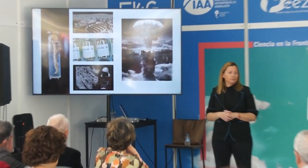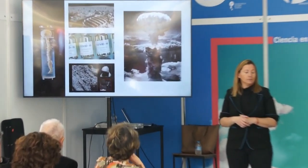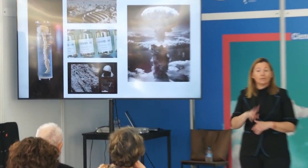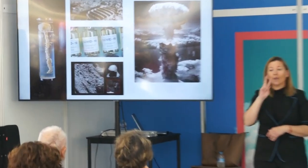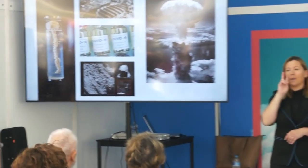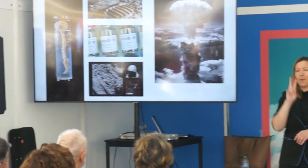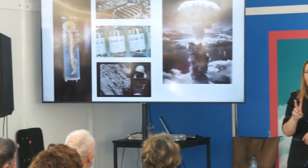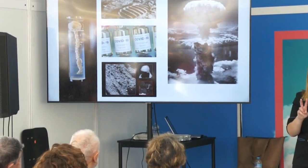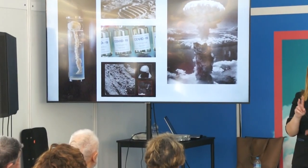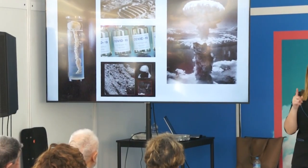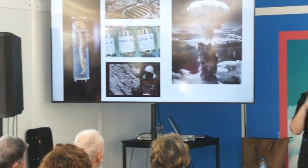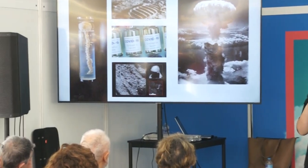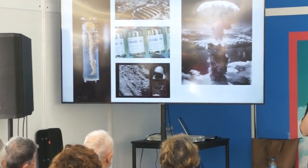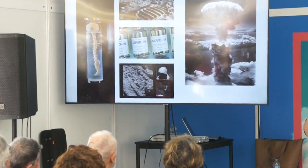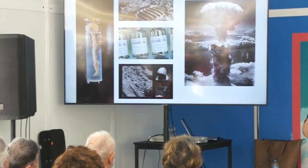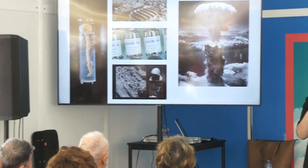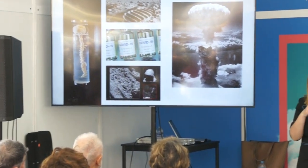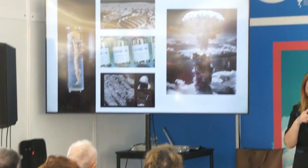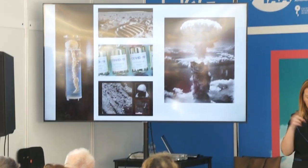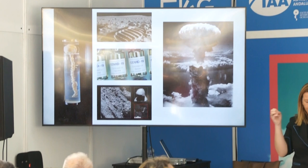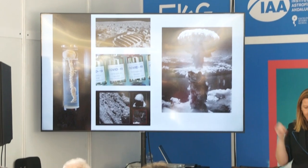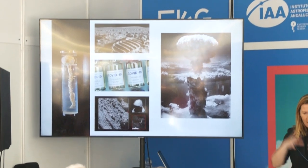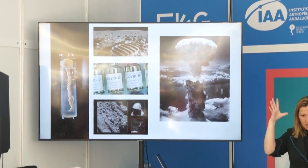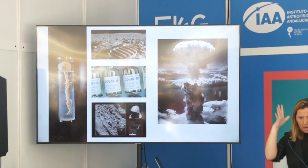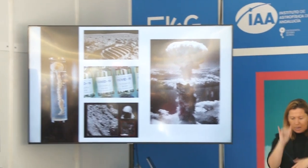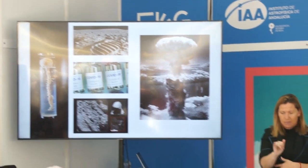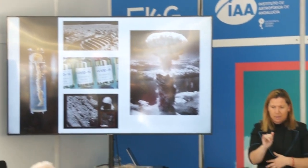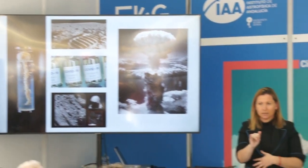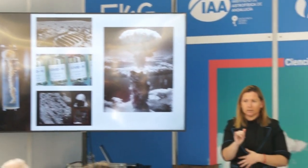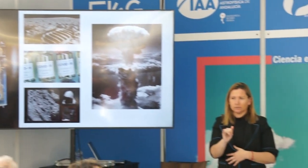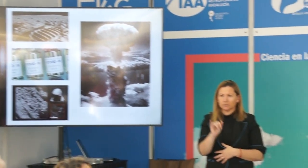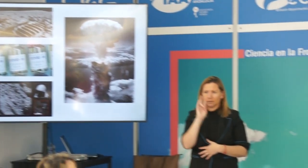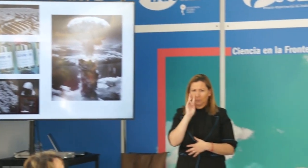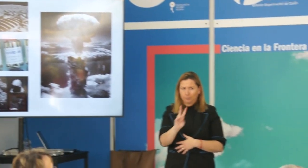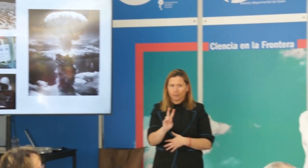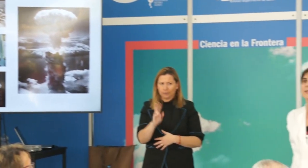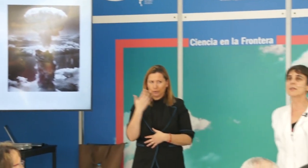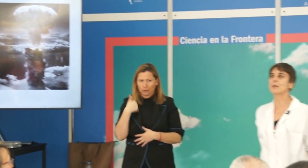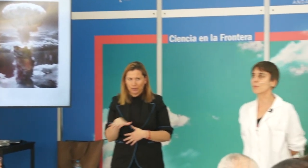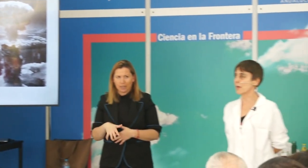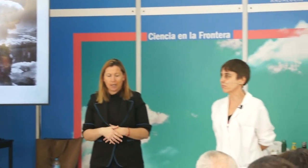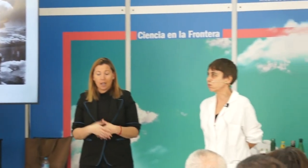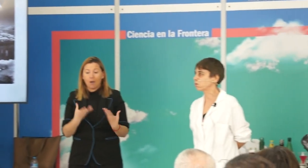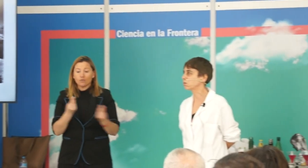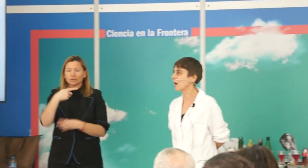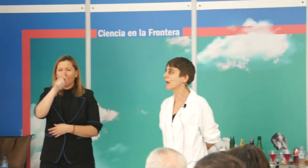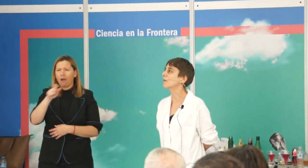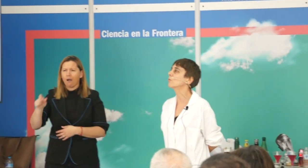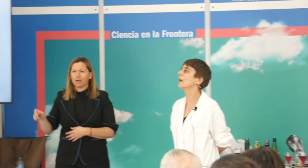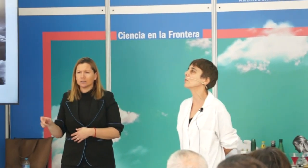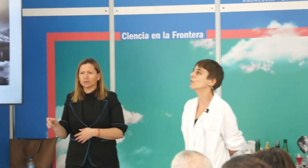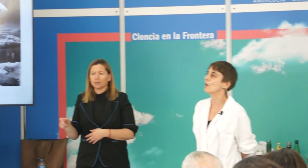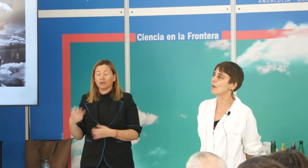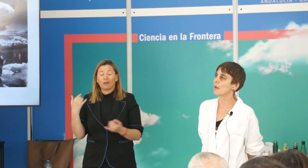Hemos visto de los tres tipos de magia con los que hemos visto, y mucha gente pues